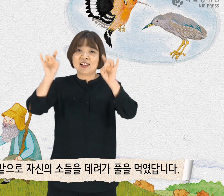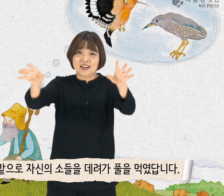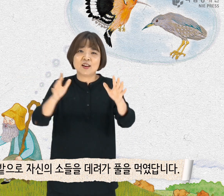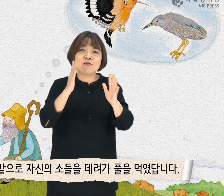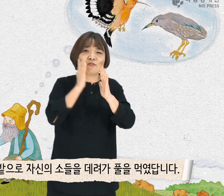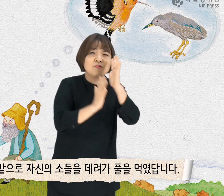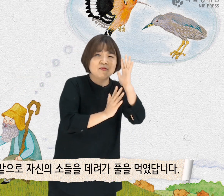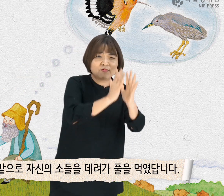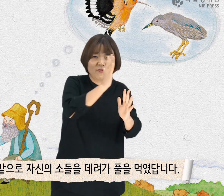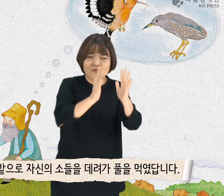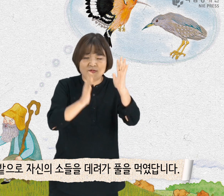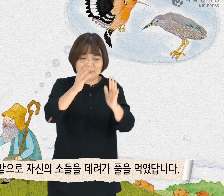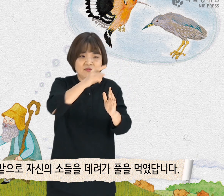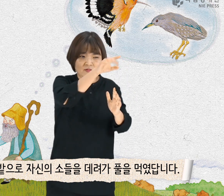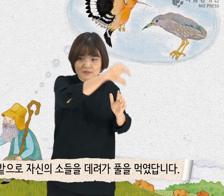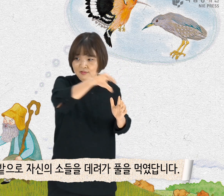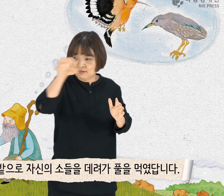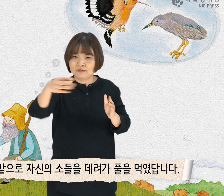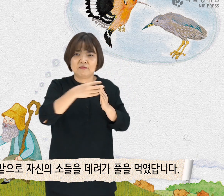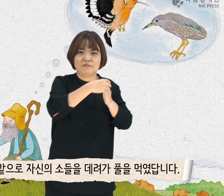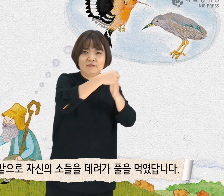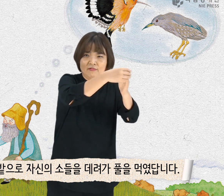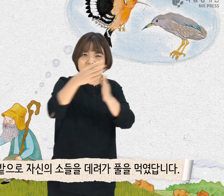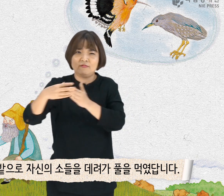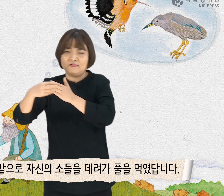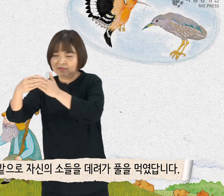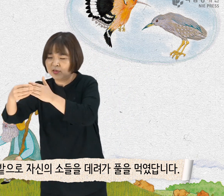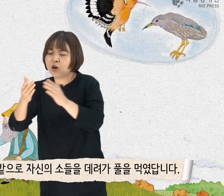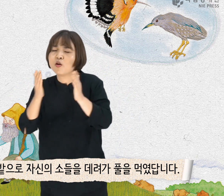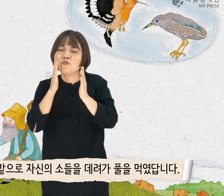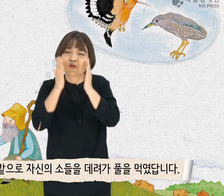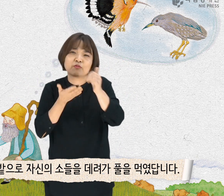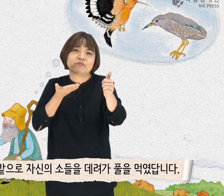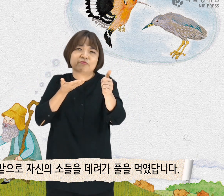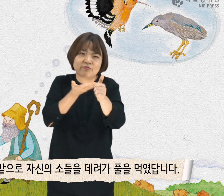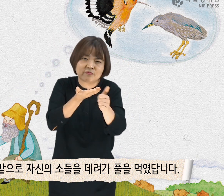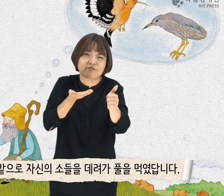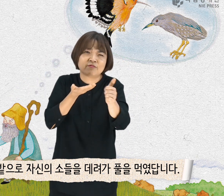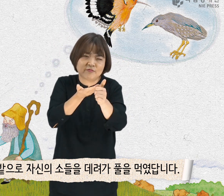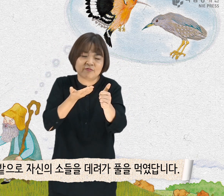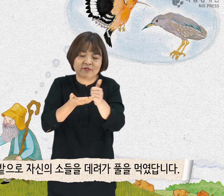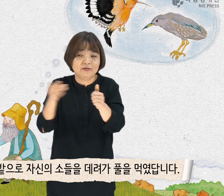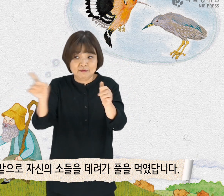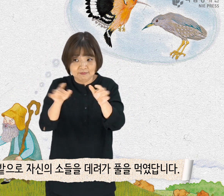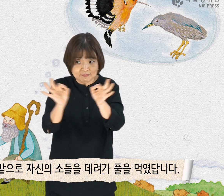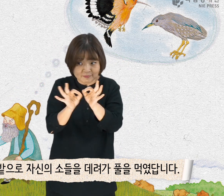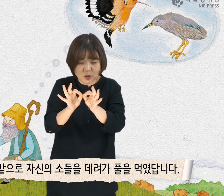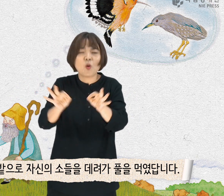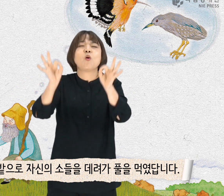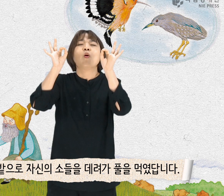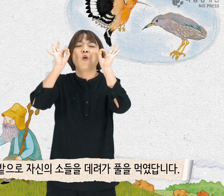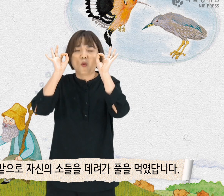그들은 각자 풀밭으로 자신의 소대를 데려가 풀을 먹여 따 합니다